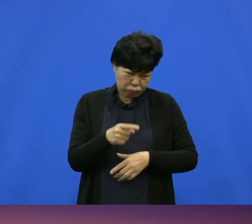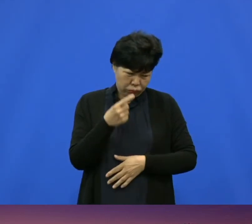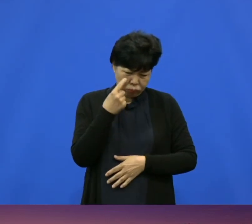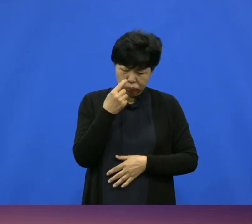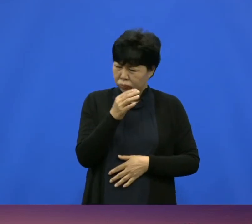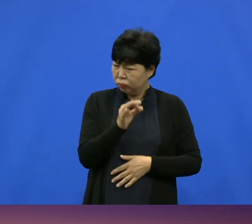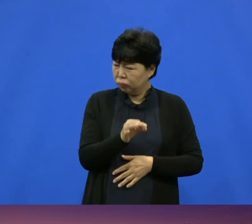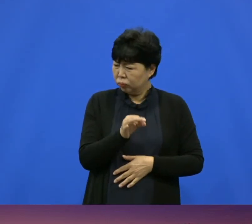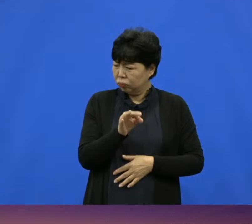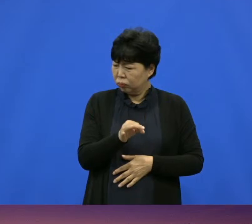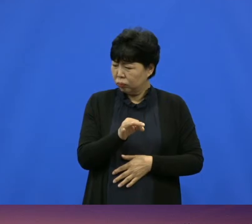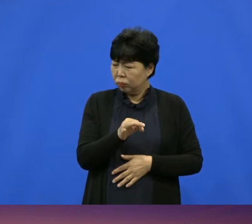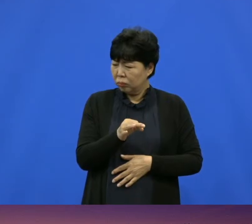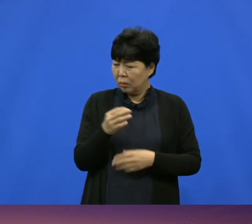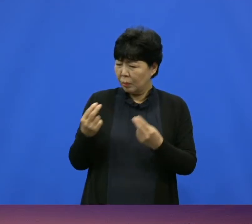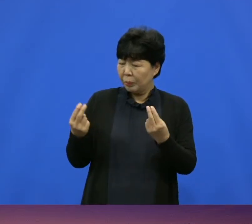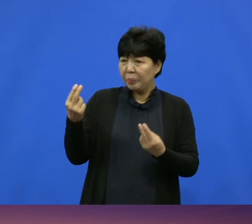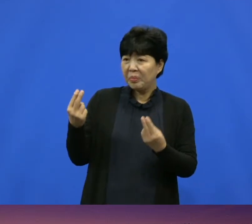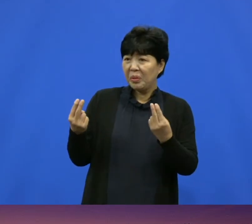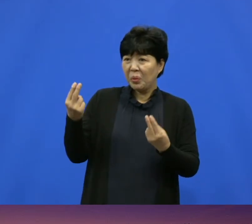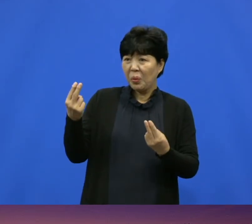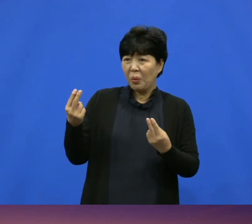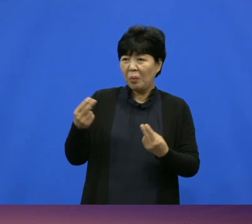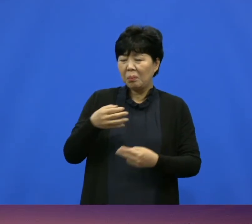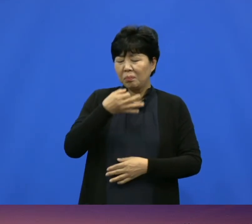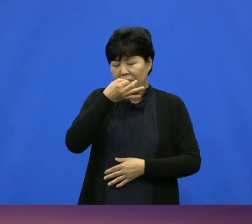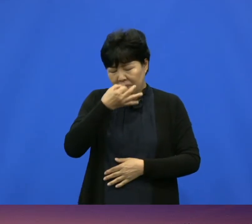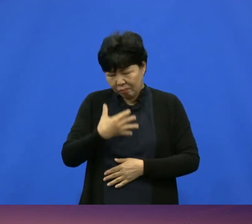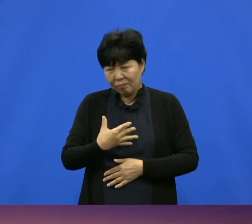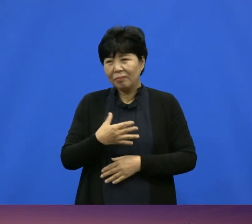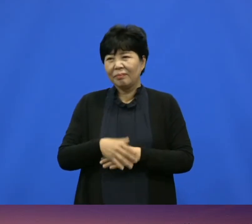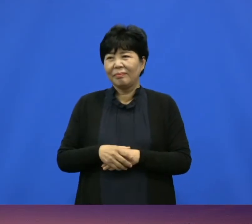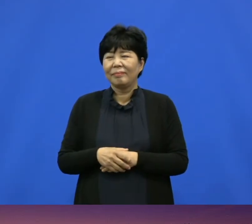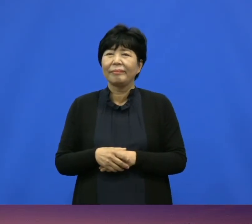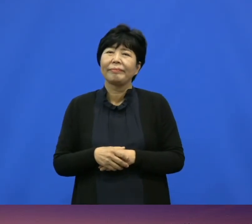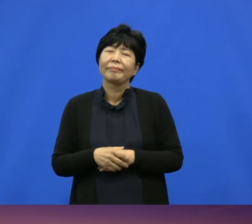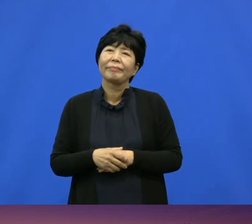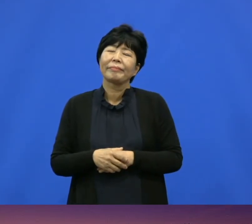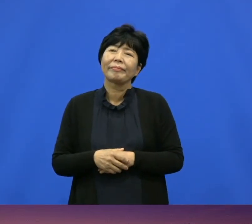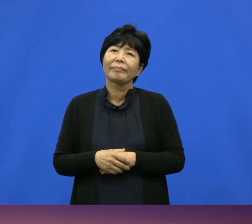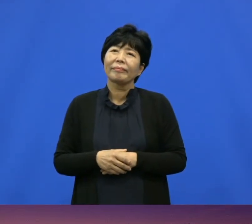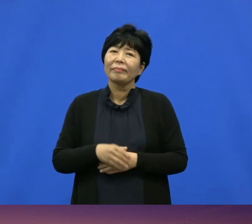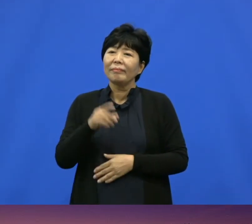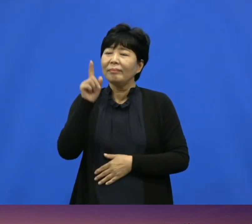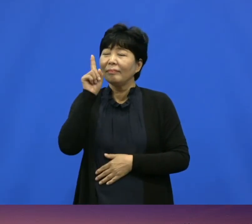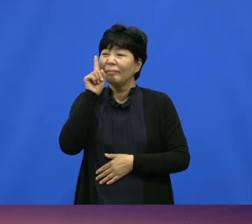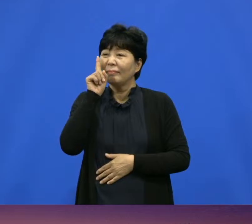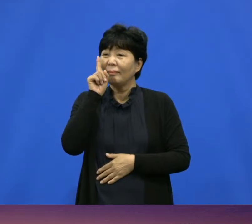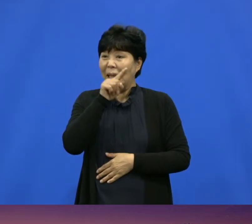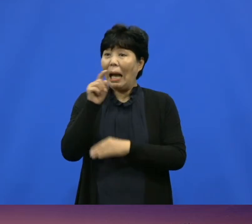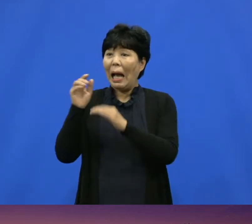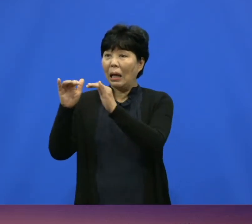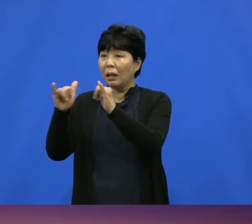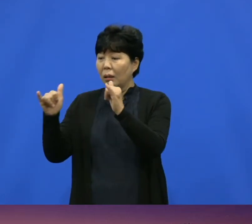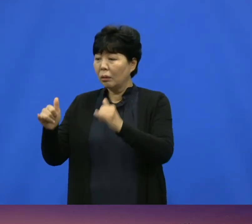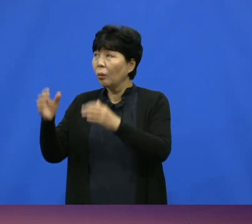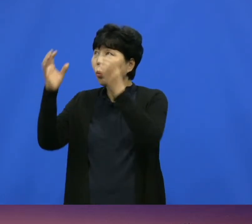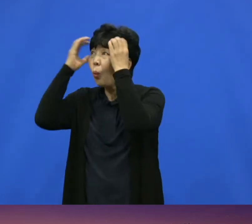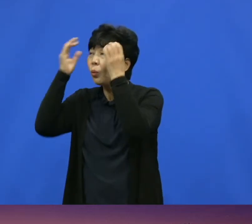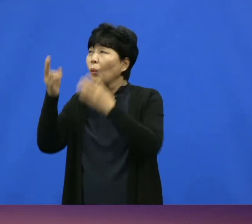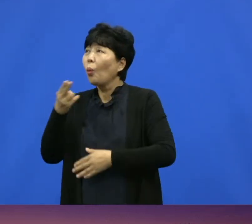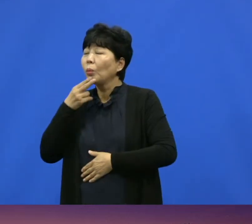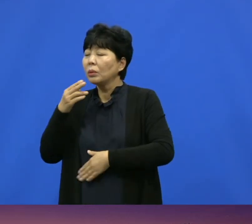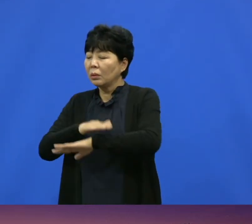것에 대해서 이렇게 힘들어하는 거죠. 악인은 도리어 고통을 당하지도 않고 잘 먹고